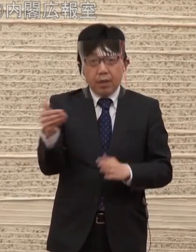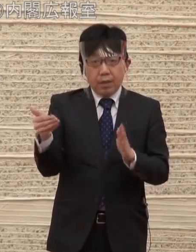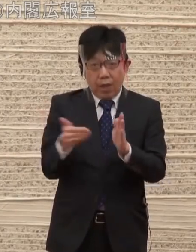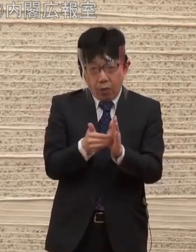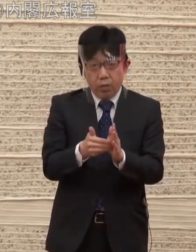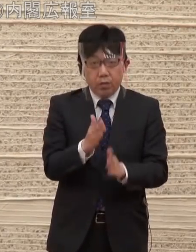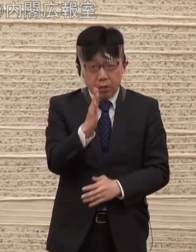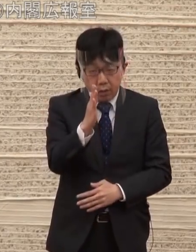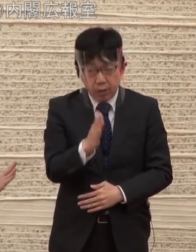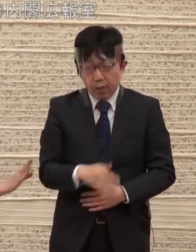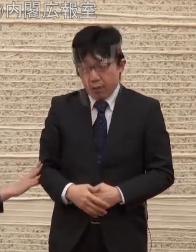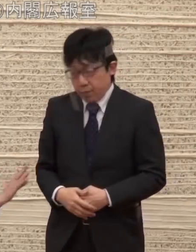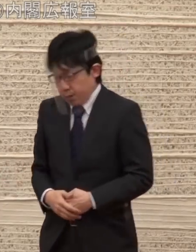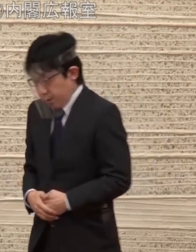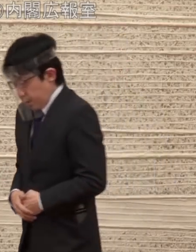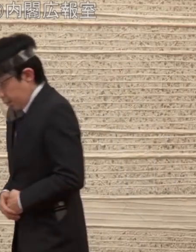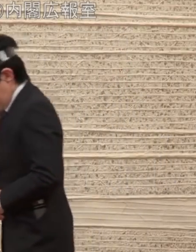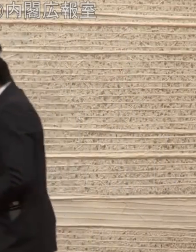さん